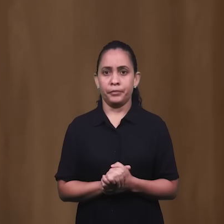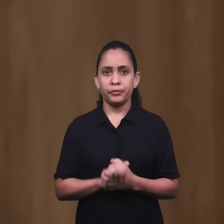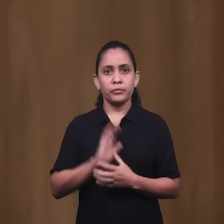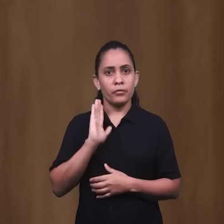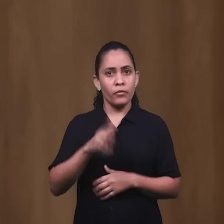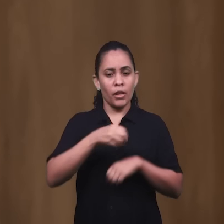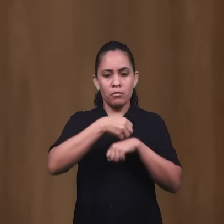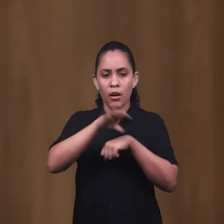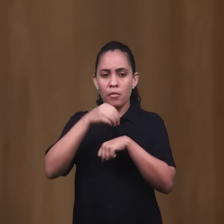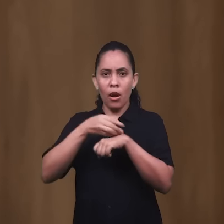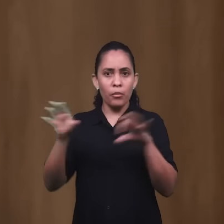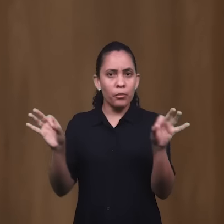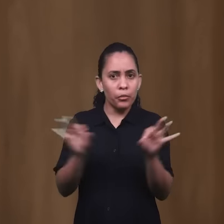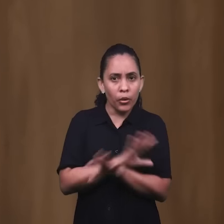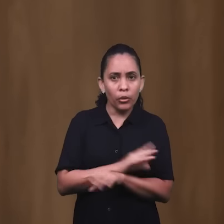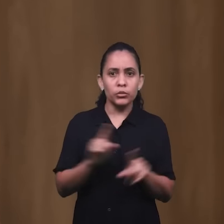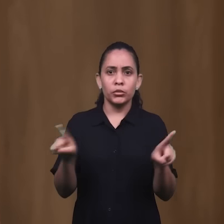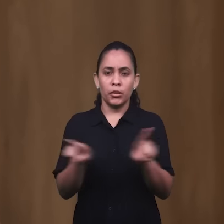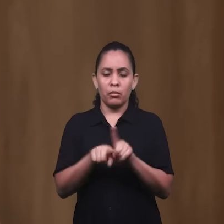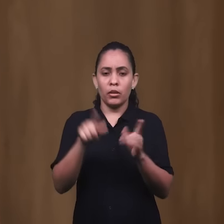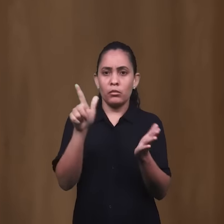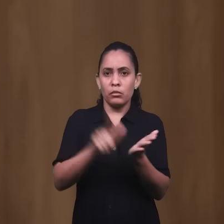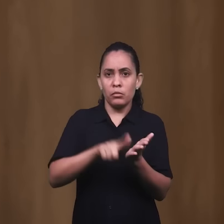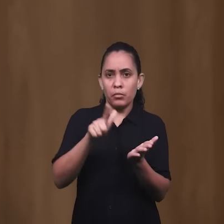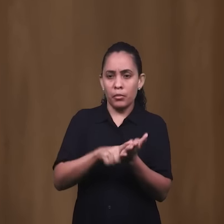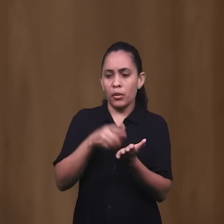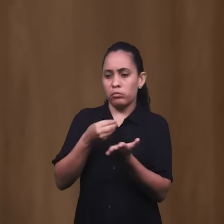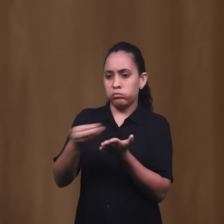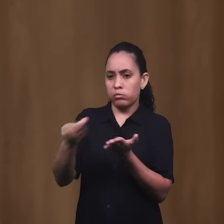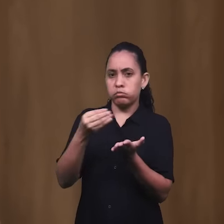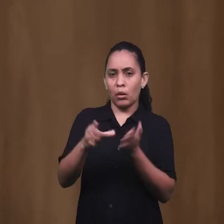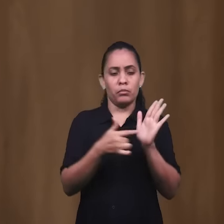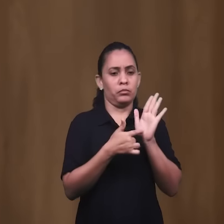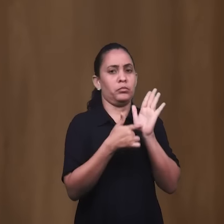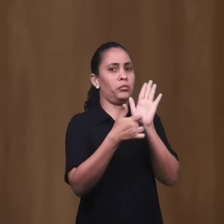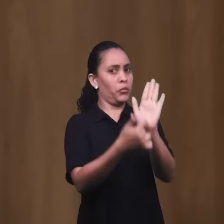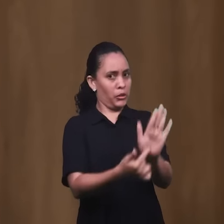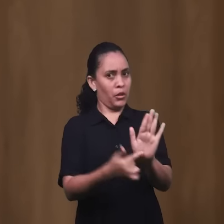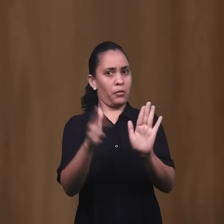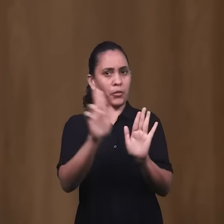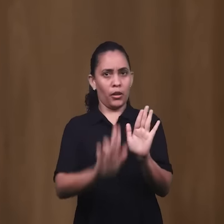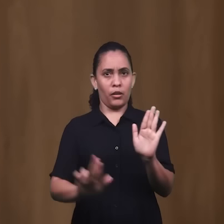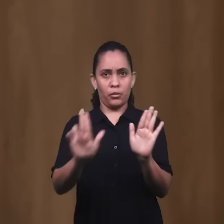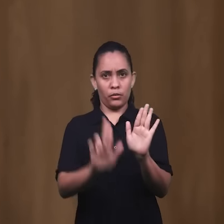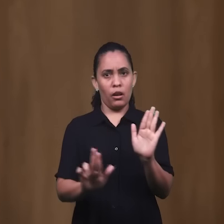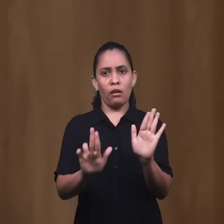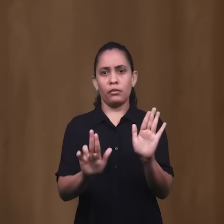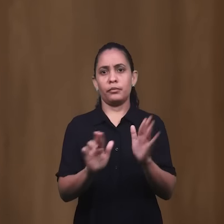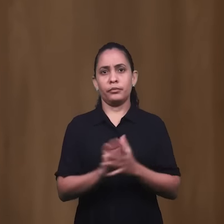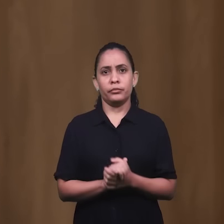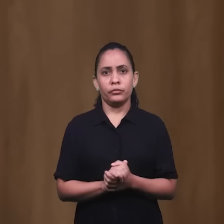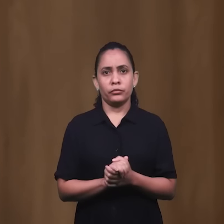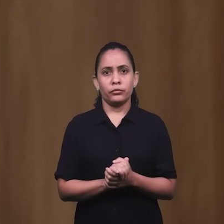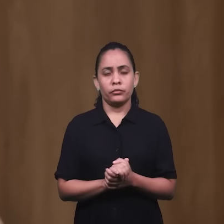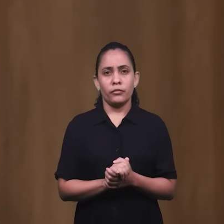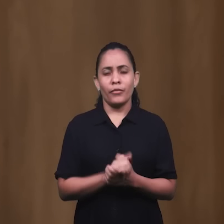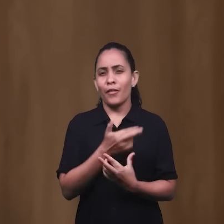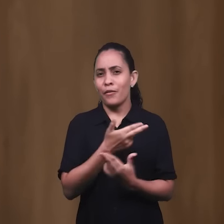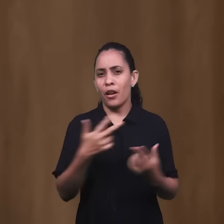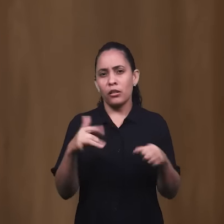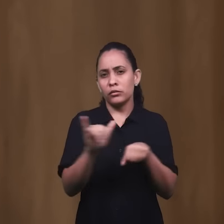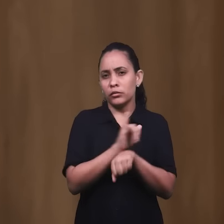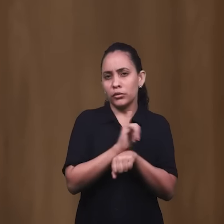né? Que já está prontinho. Nós temos os folhetos também que nós podemos mostrar, que nós podemos usar. Assim, os recursos